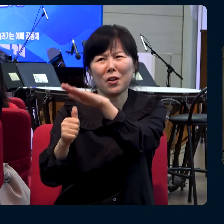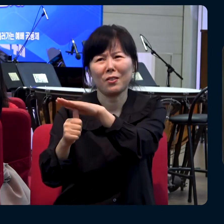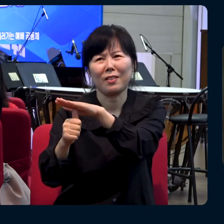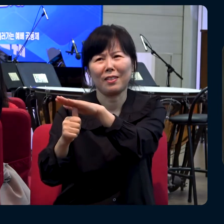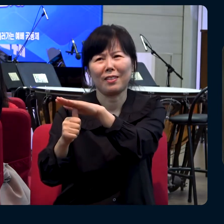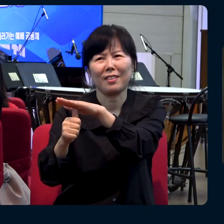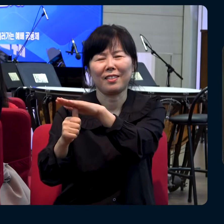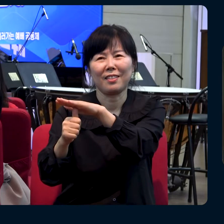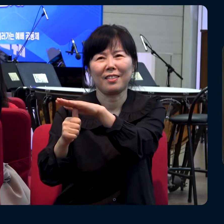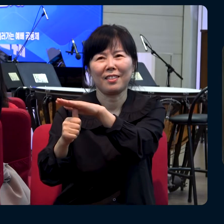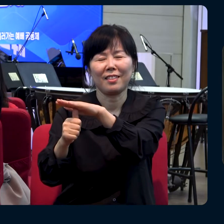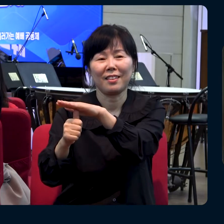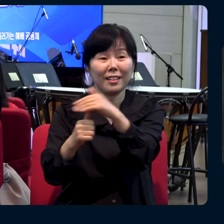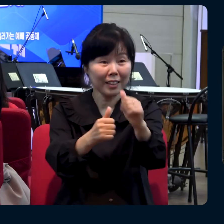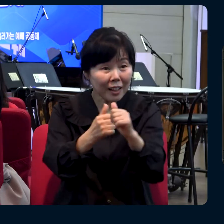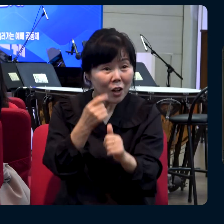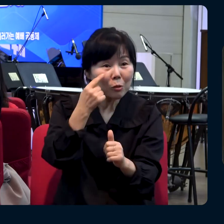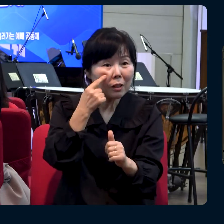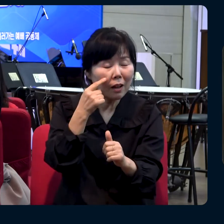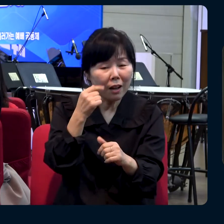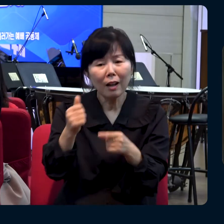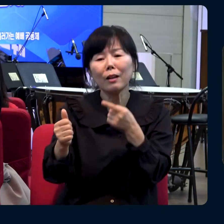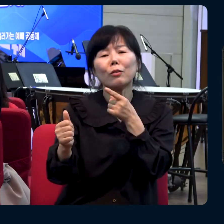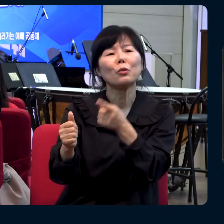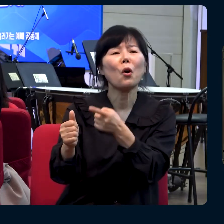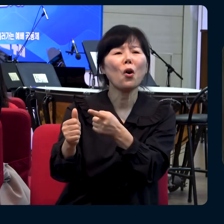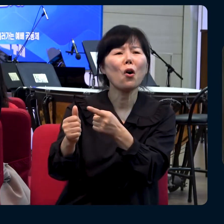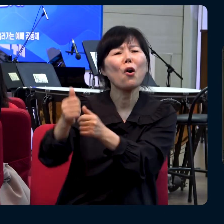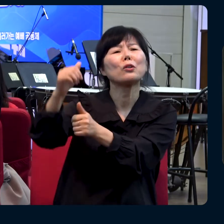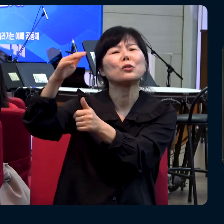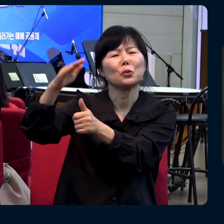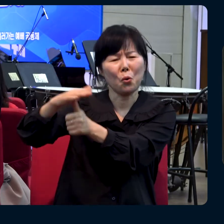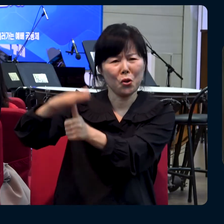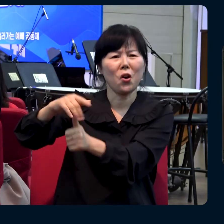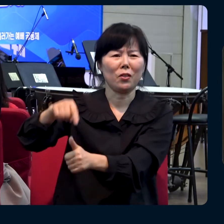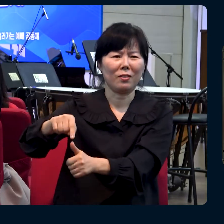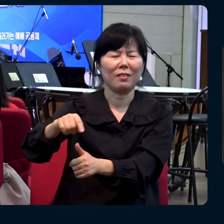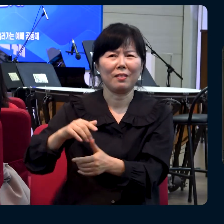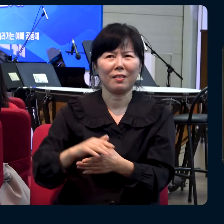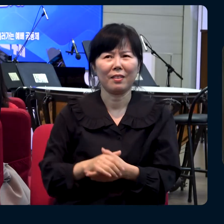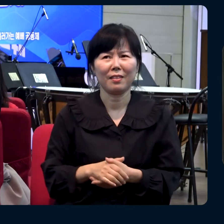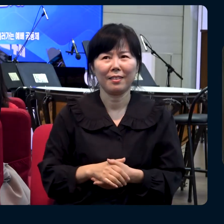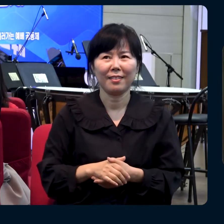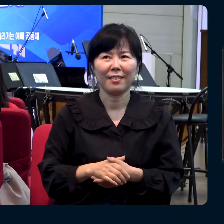소년이라. 한번 따라해 보실까요? 너는 소년이요.